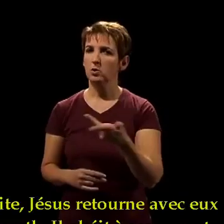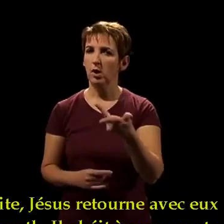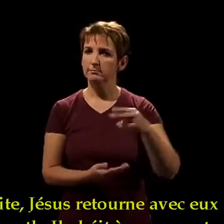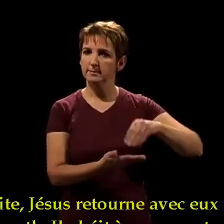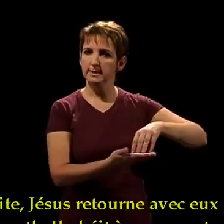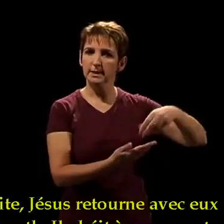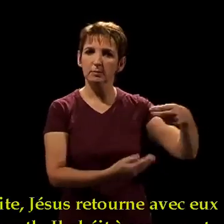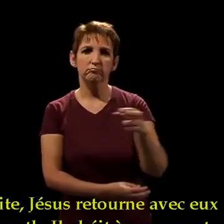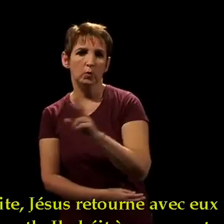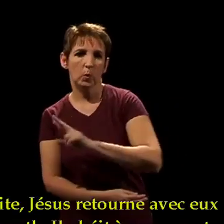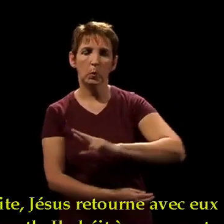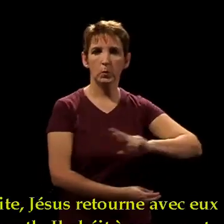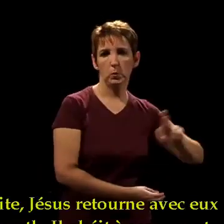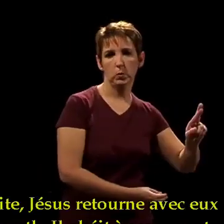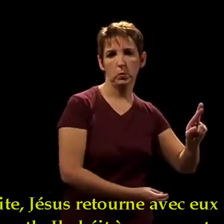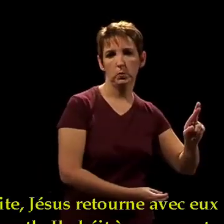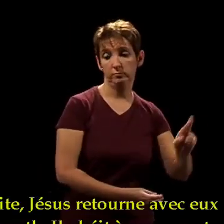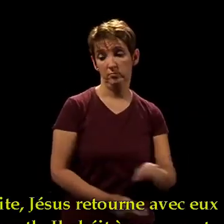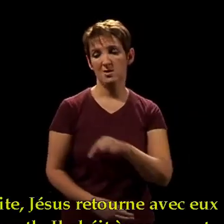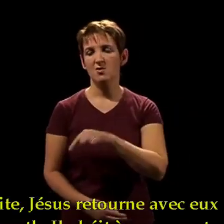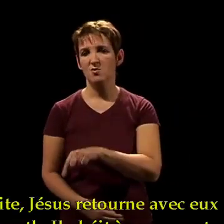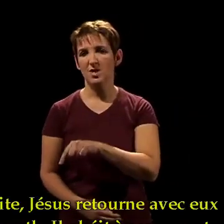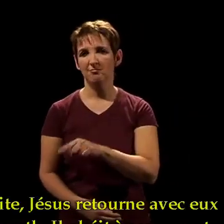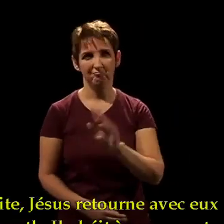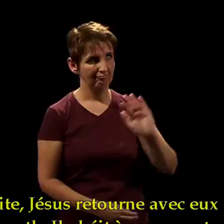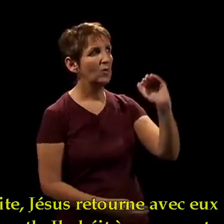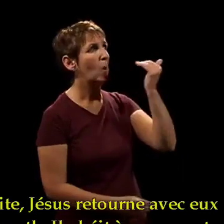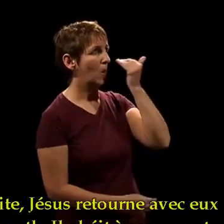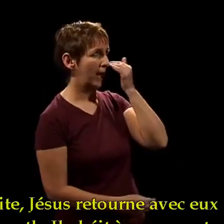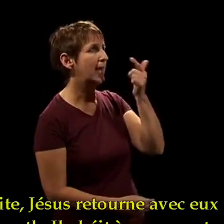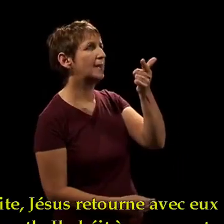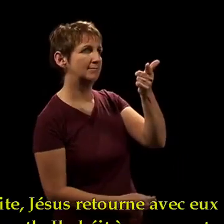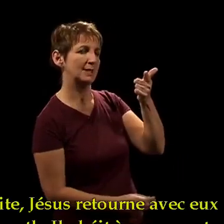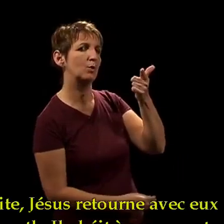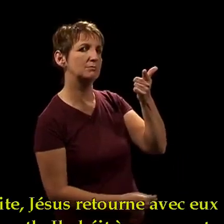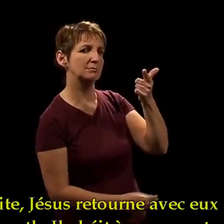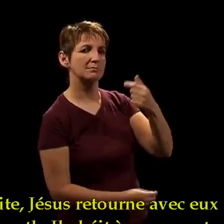Ensuite, Jésus retourne avec eux à Nazareth. Il obéit à ses parents.